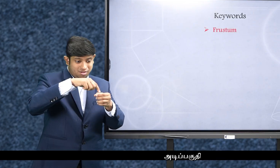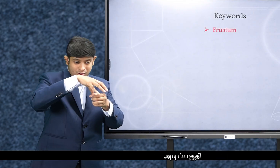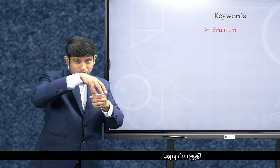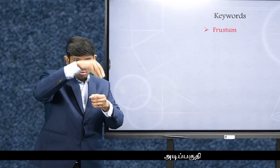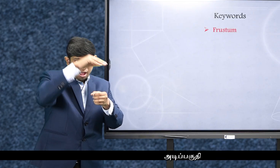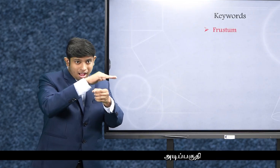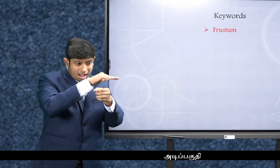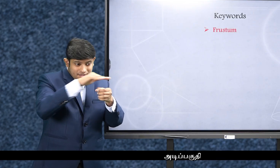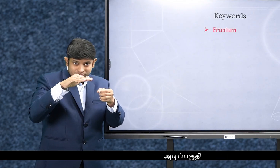அடிகண்டம்,